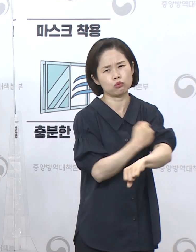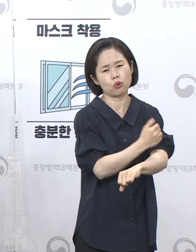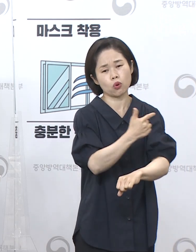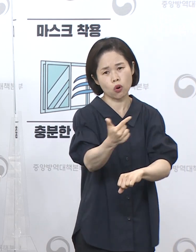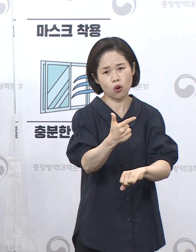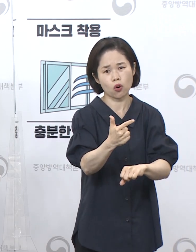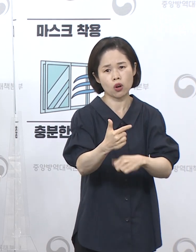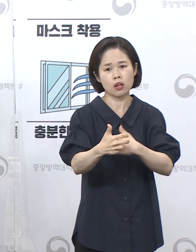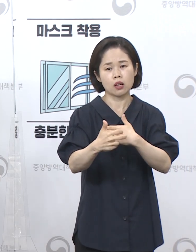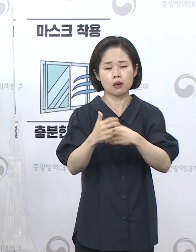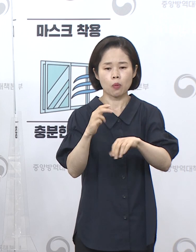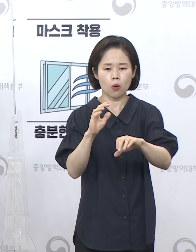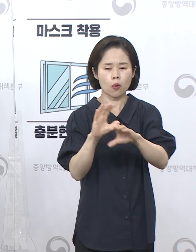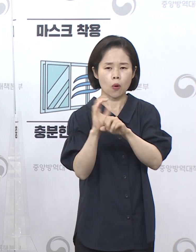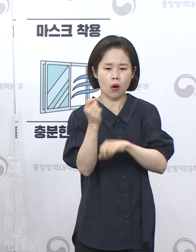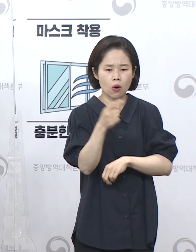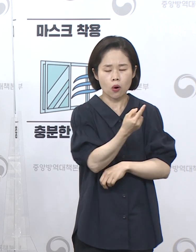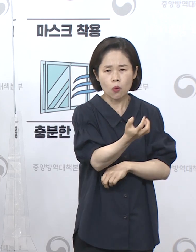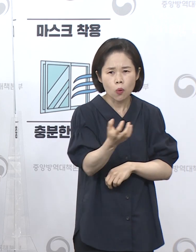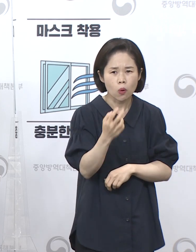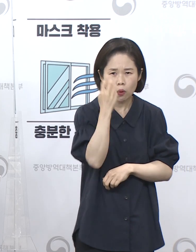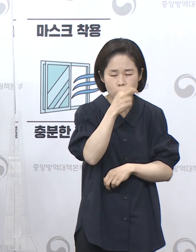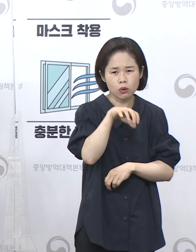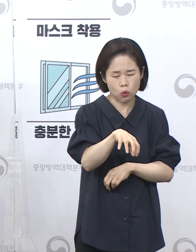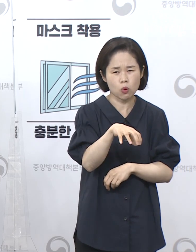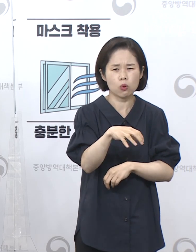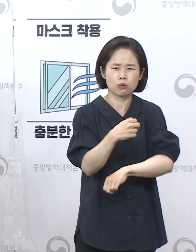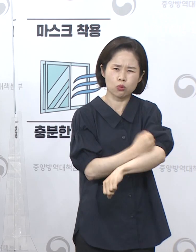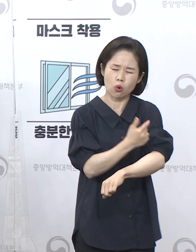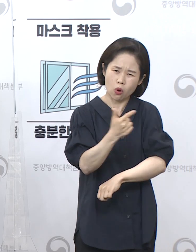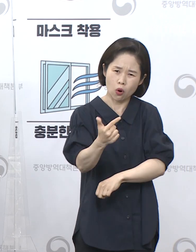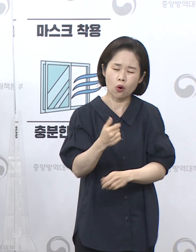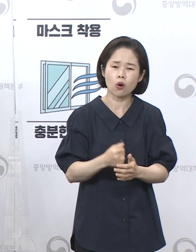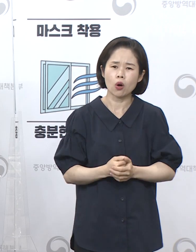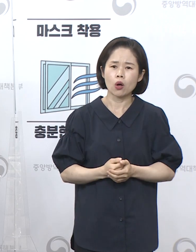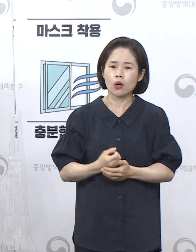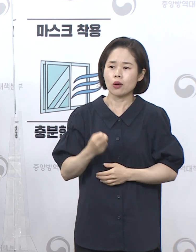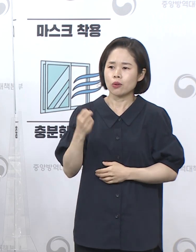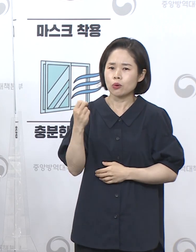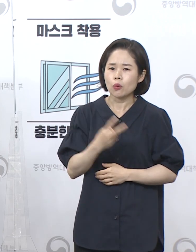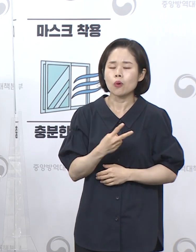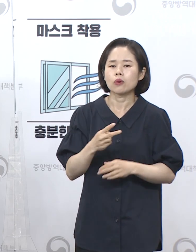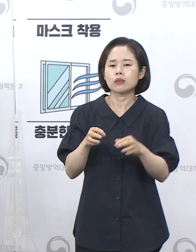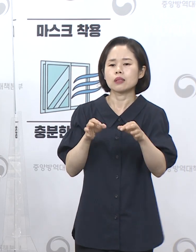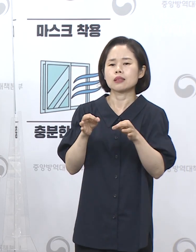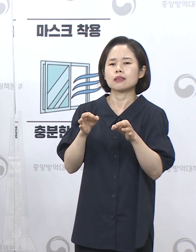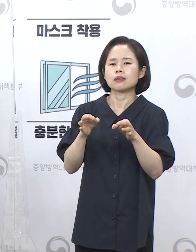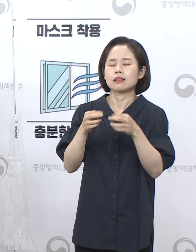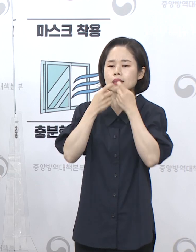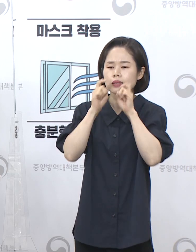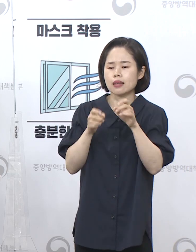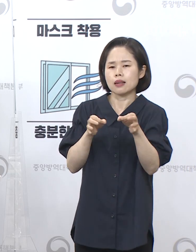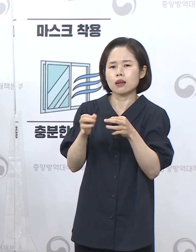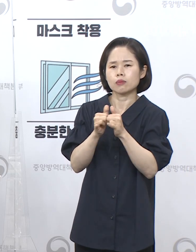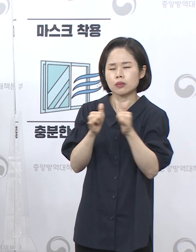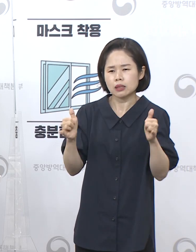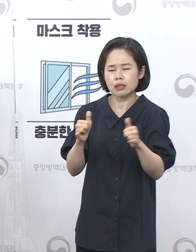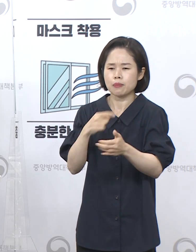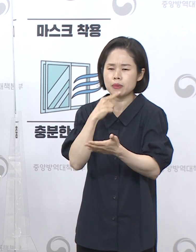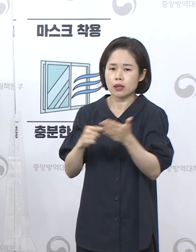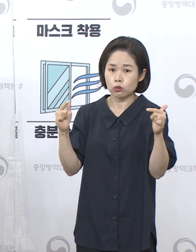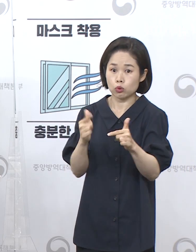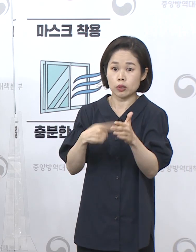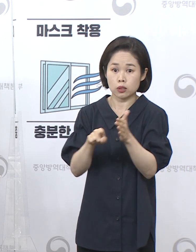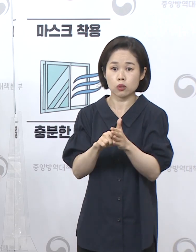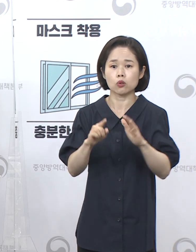의료진의 노고가 큰 상황입니다. 자영업자분들의 삶의 무게도 함께 덜어주기 위해서 2주간 강력한